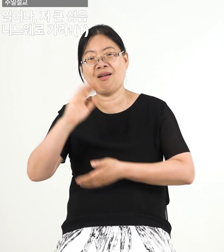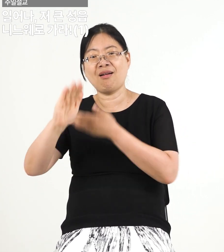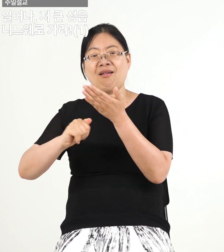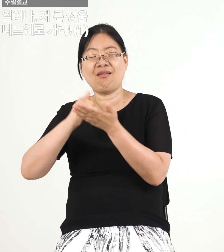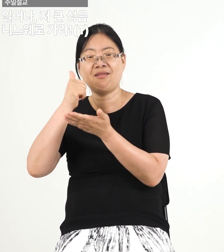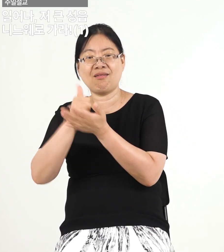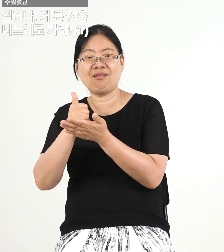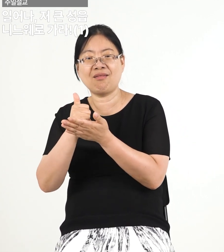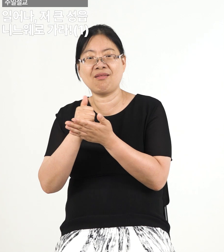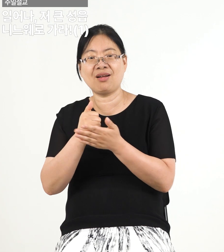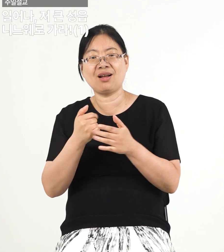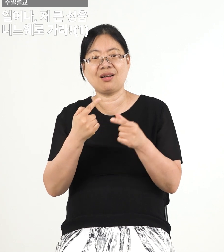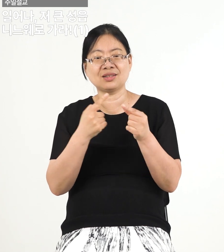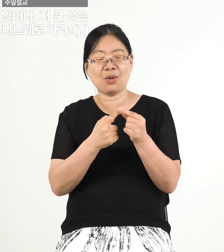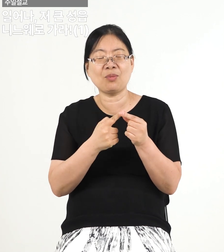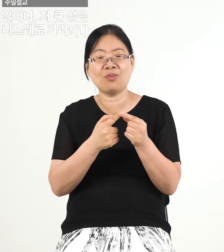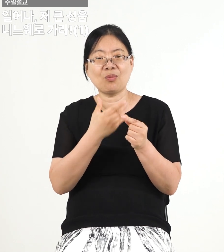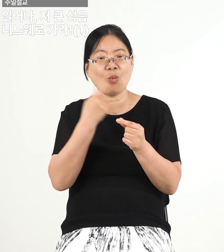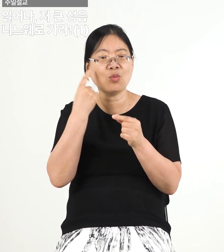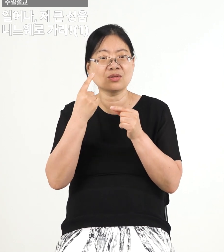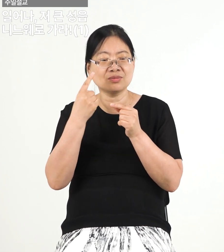하나님의 첫 번째 타겟은